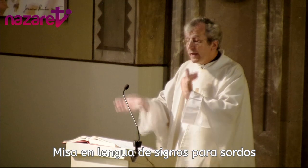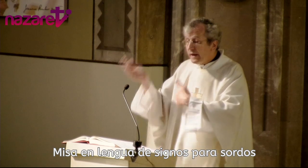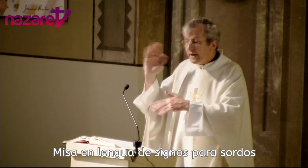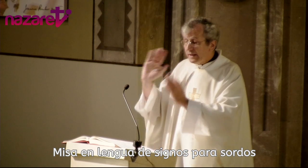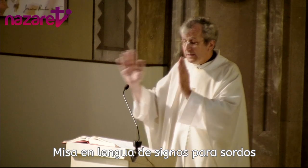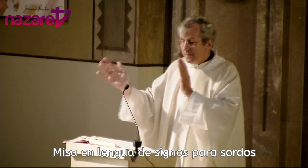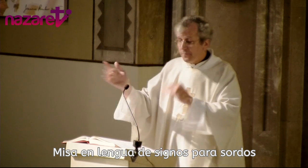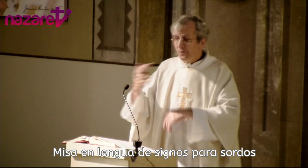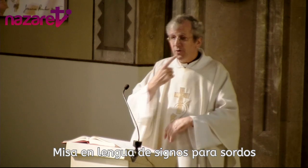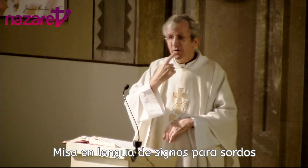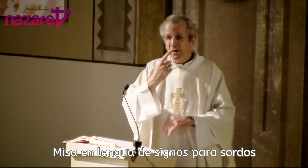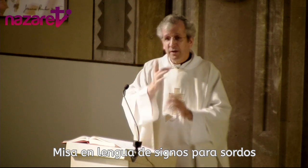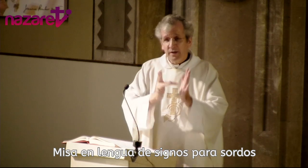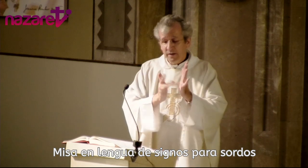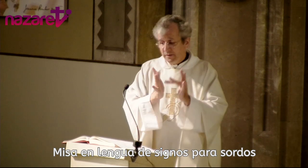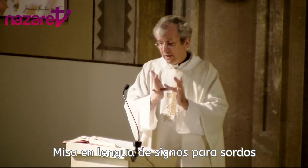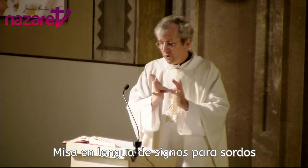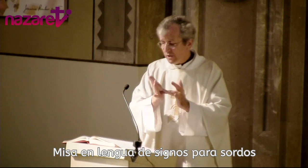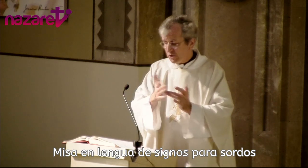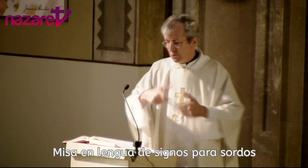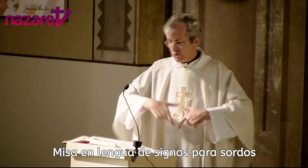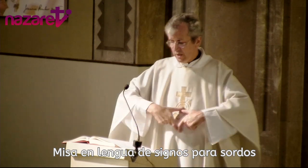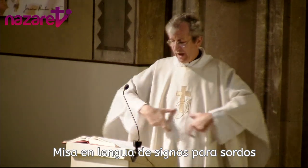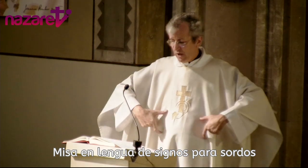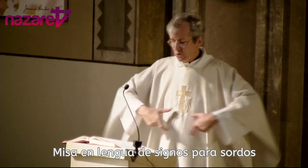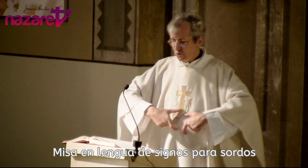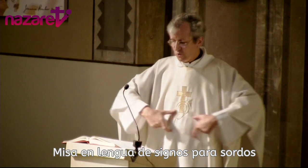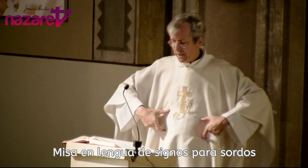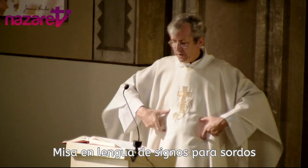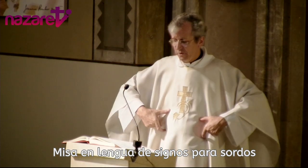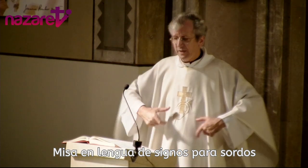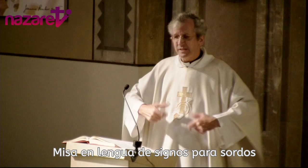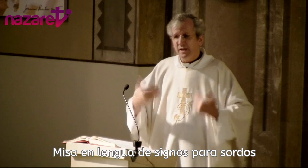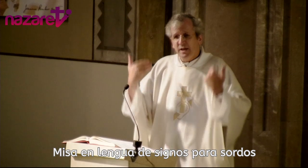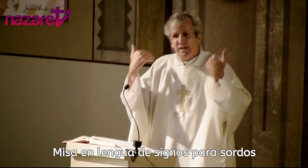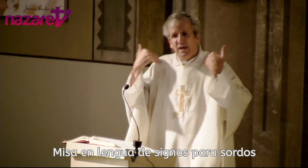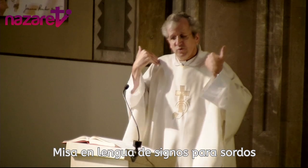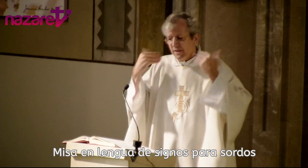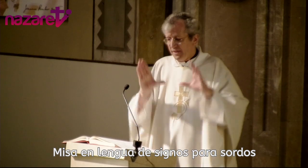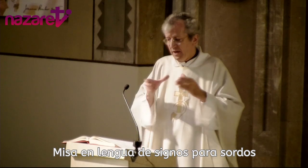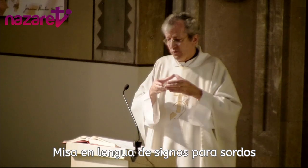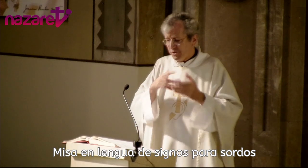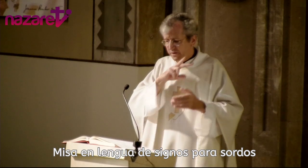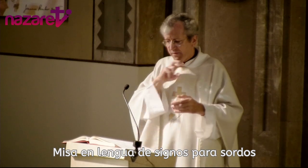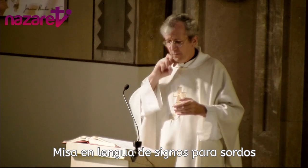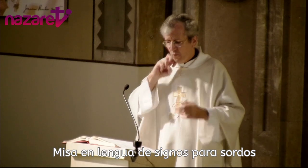En aquel tiempo dijo Jesús a los sumos sacerdotes y a los ancianos del pueblo: